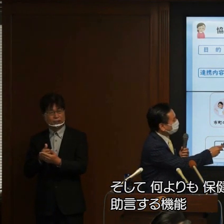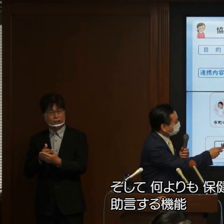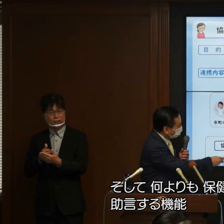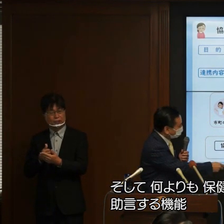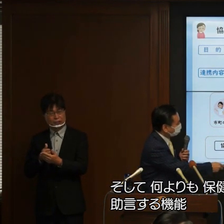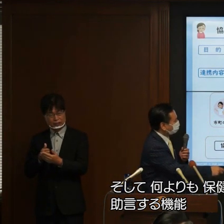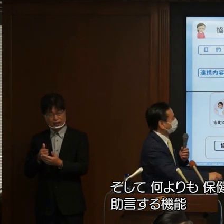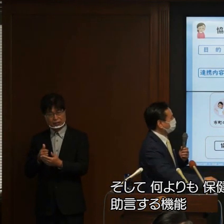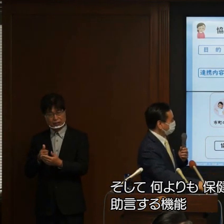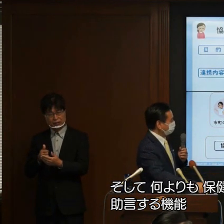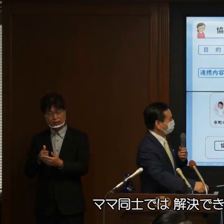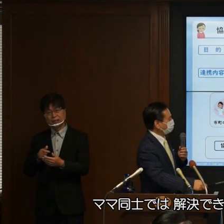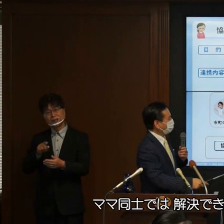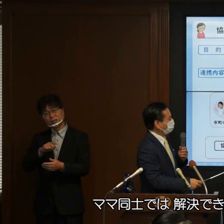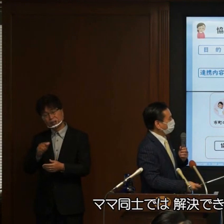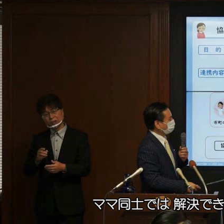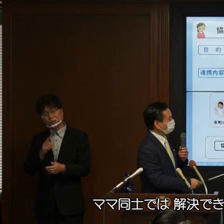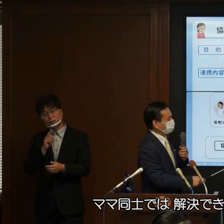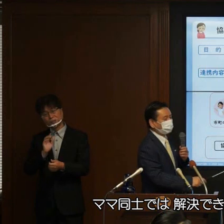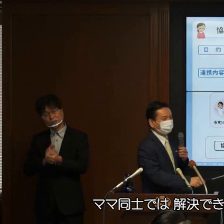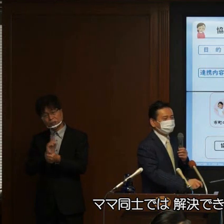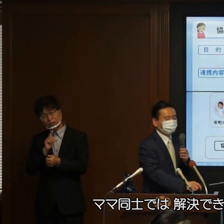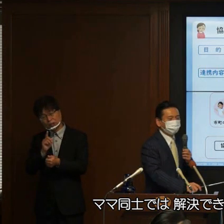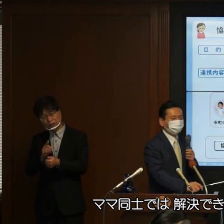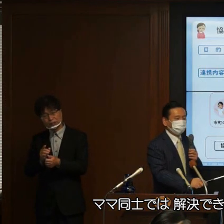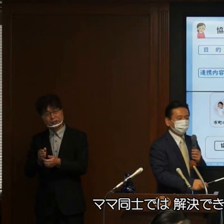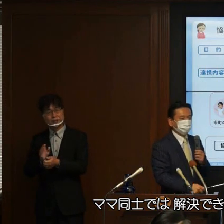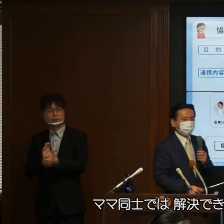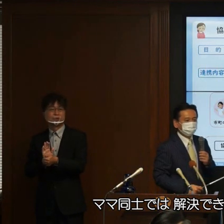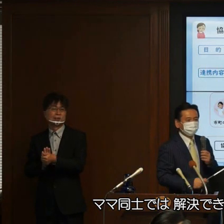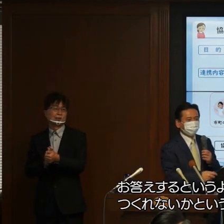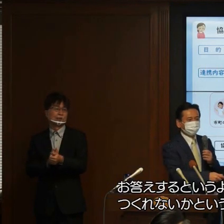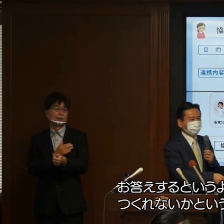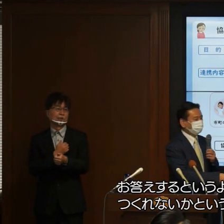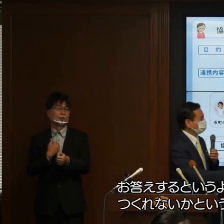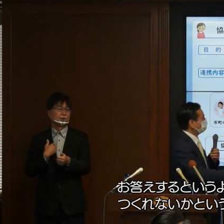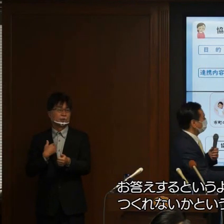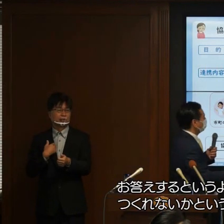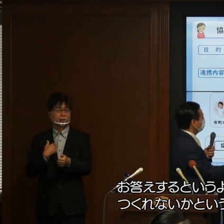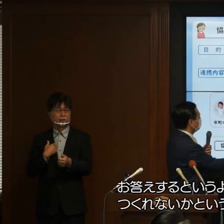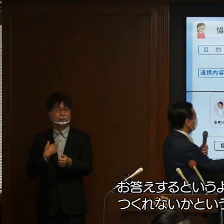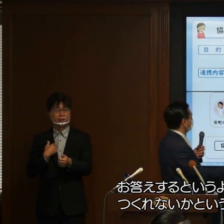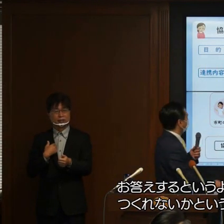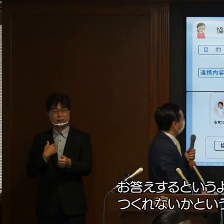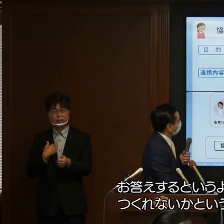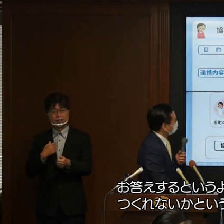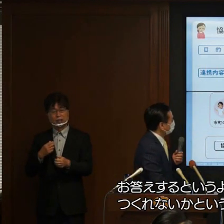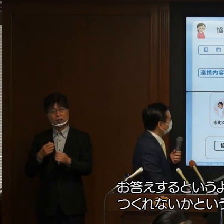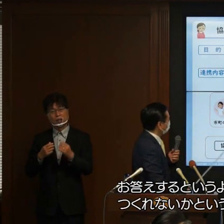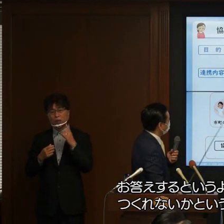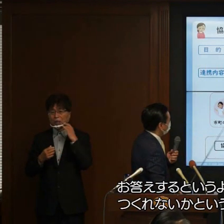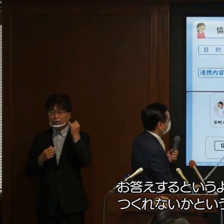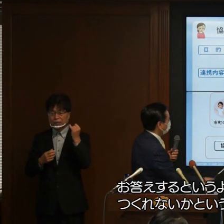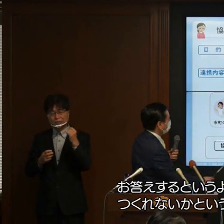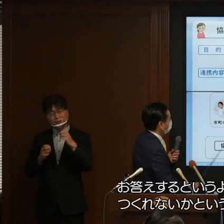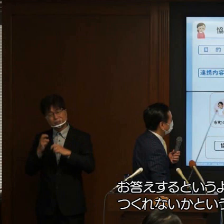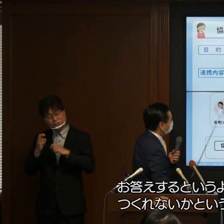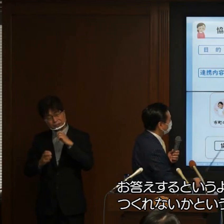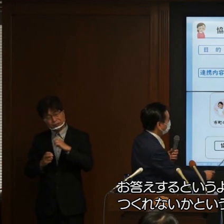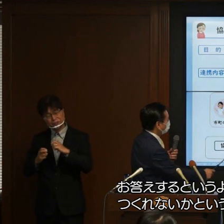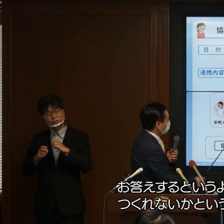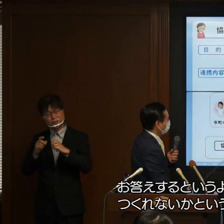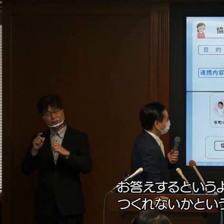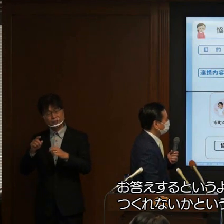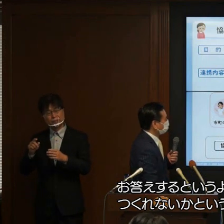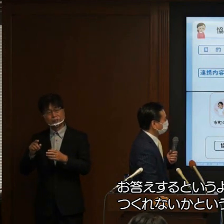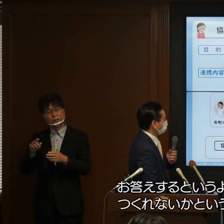専門職員が助言する、ママ同士では解決できない悩みなどに対してお答えするというようなシステムが